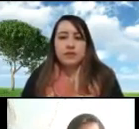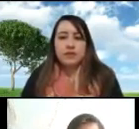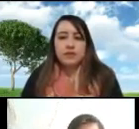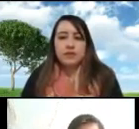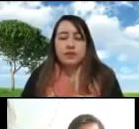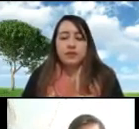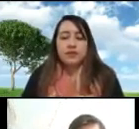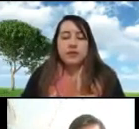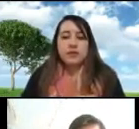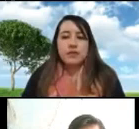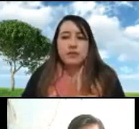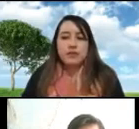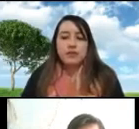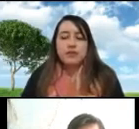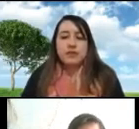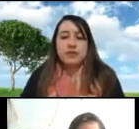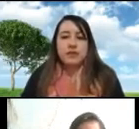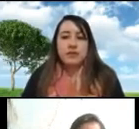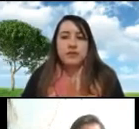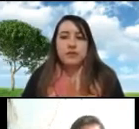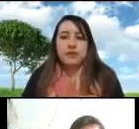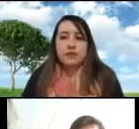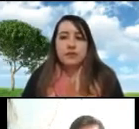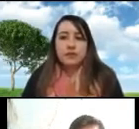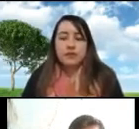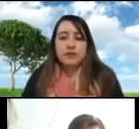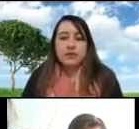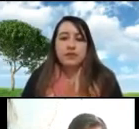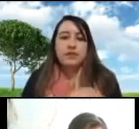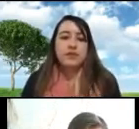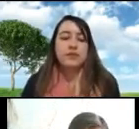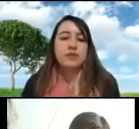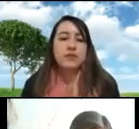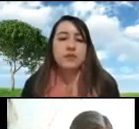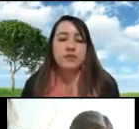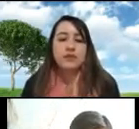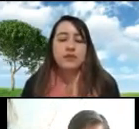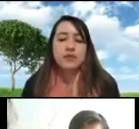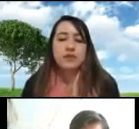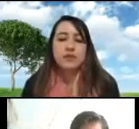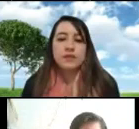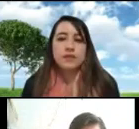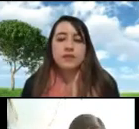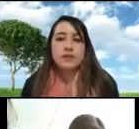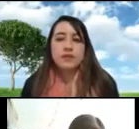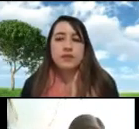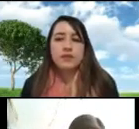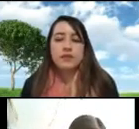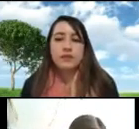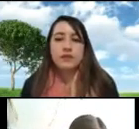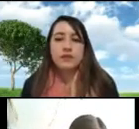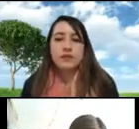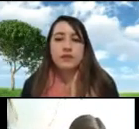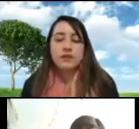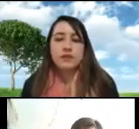la mezcla de agua dulce y salada, y son amortiguadores de tormentas y huracanes. Y los lagos son cuerpos de agua